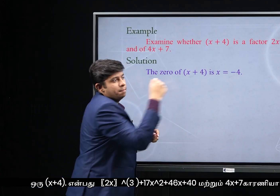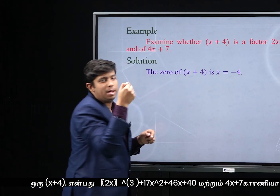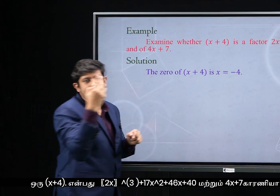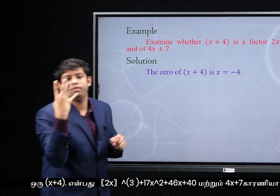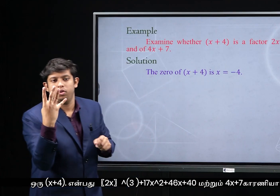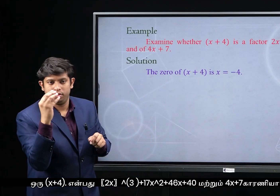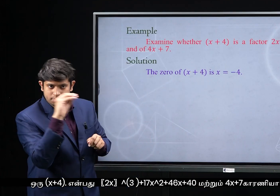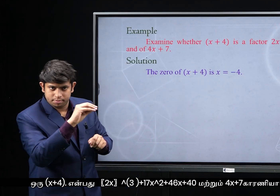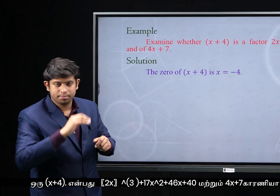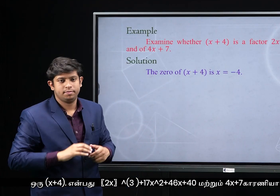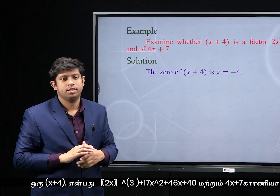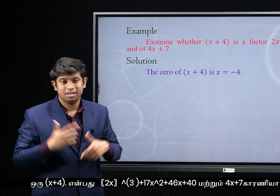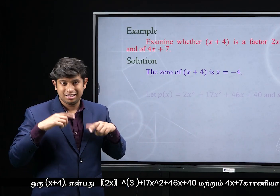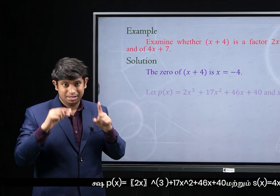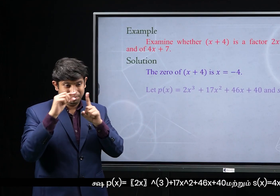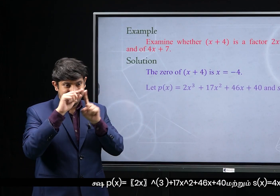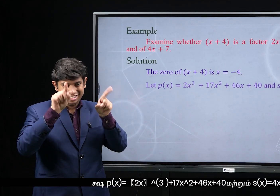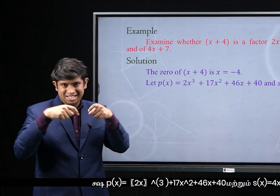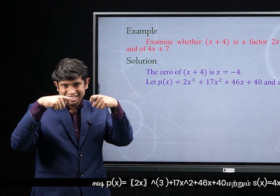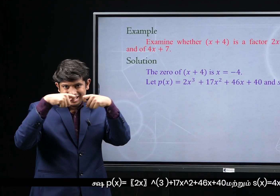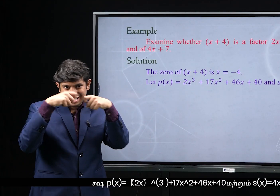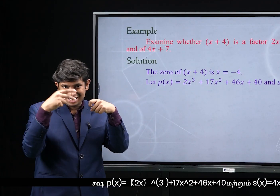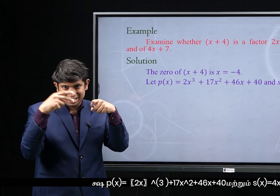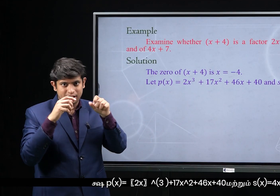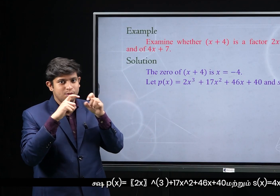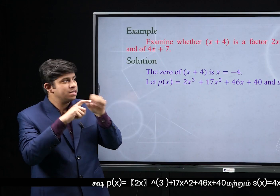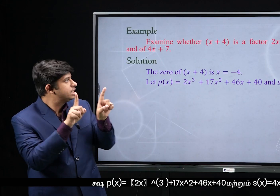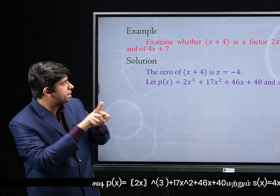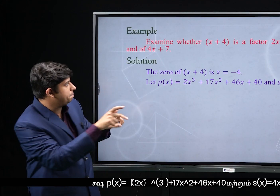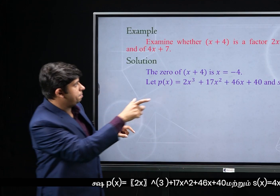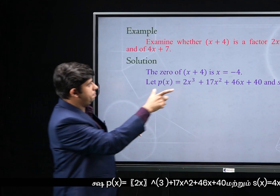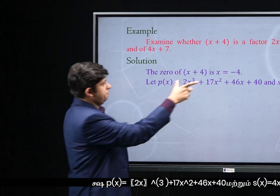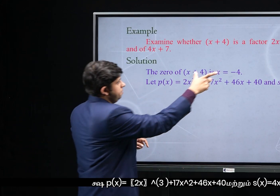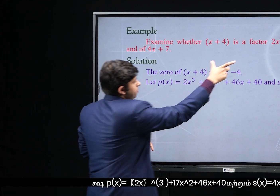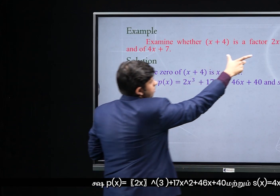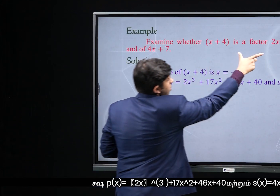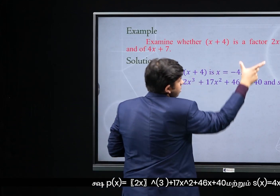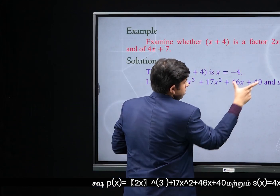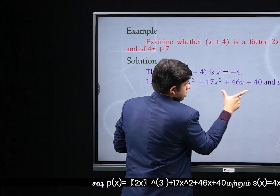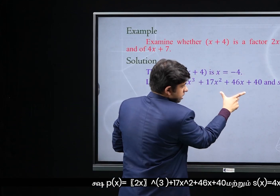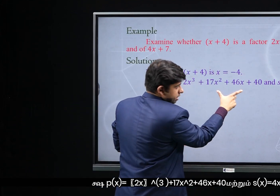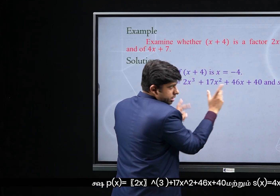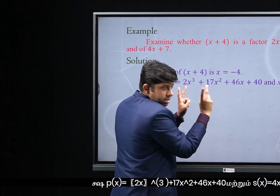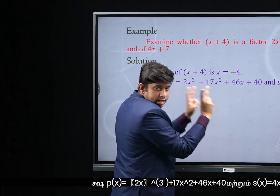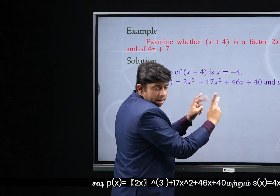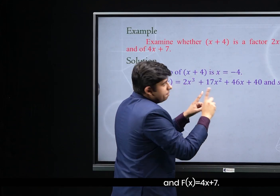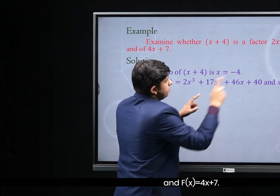ஆராயவும். p வட்ட அடைப்புக்குறிக்குள் x ஈடு 2x மேலிலக்க 3 கூட்டல்